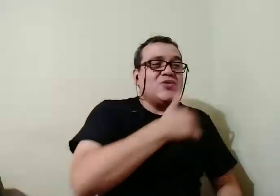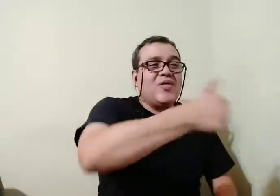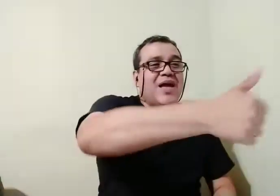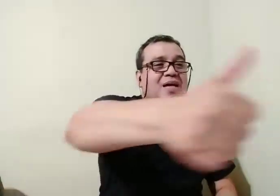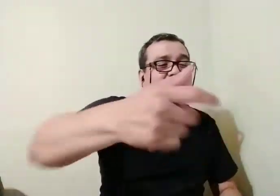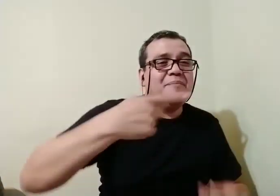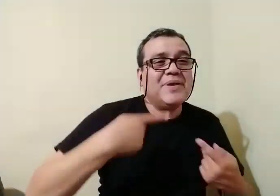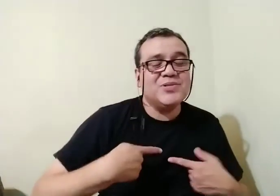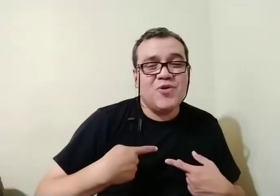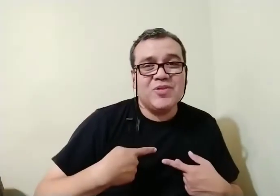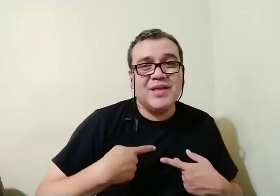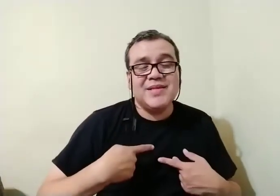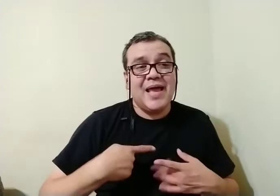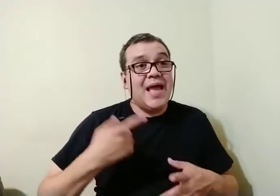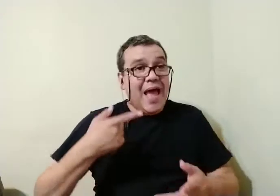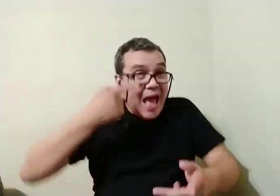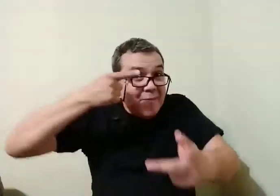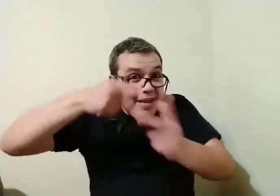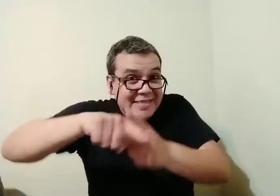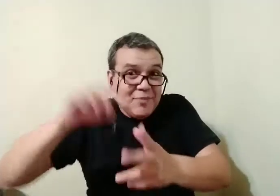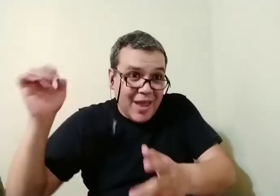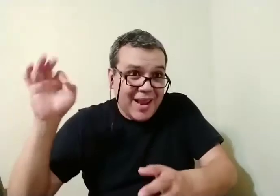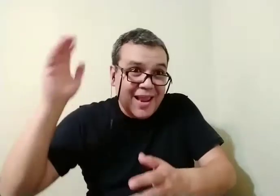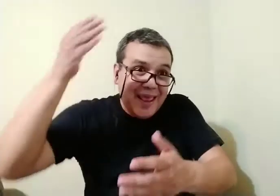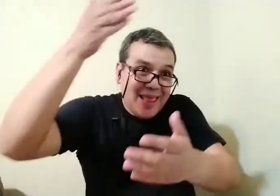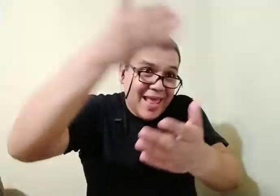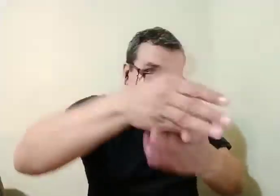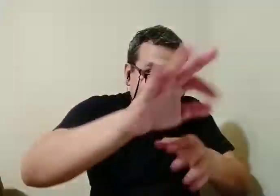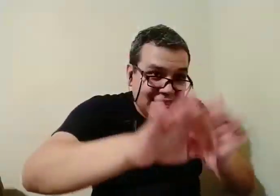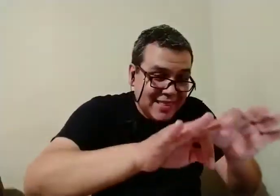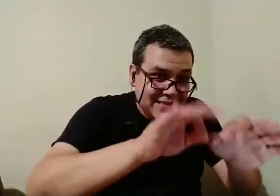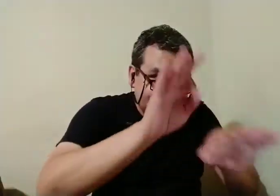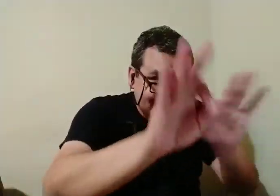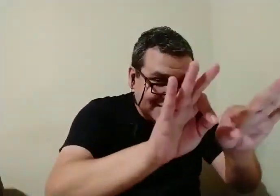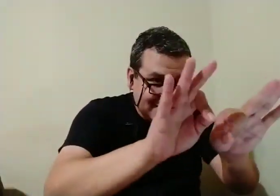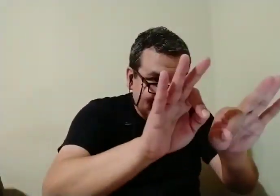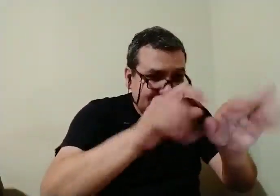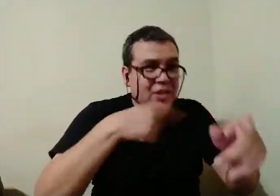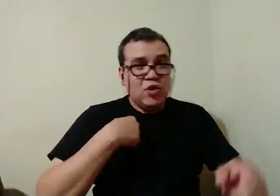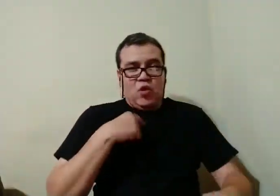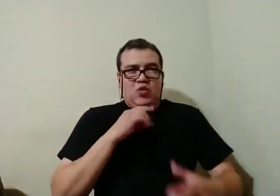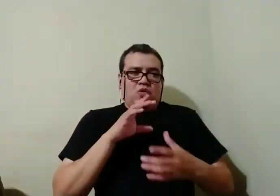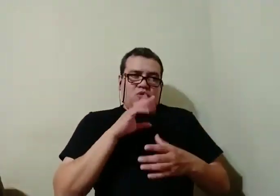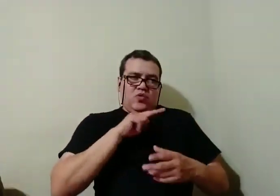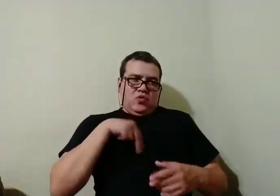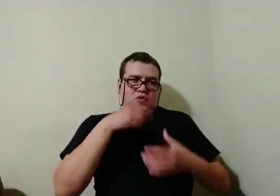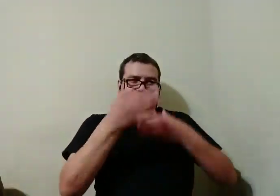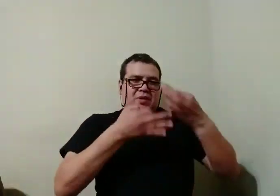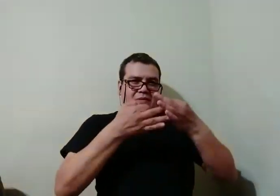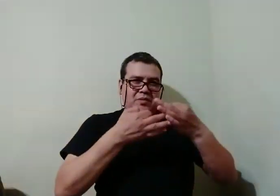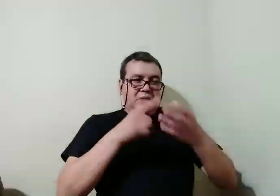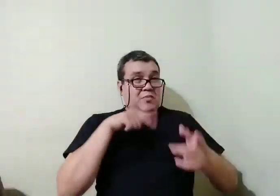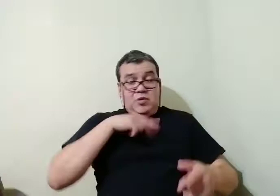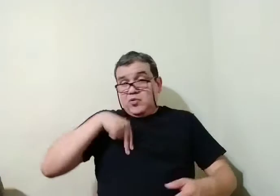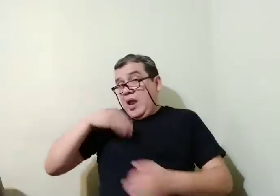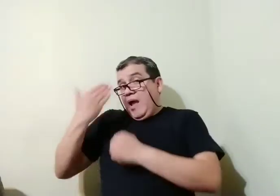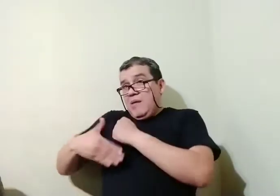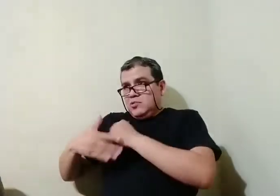nos vayamos, haciendo lo que sea necesario para llevar a esa